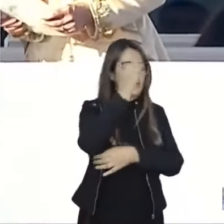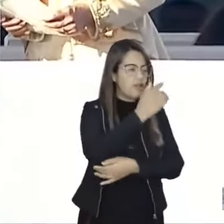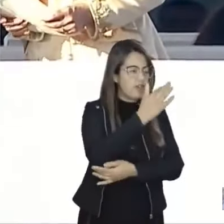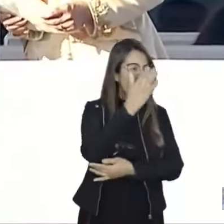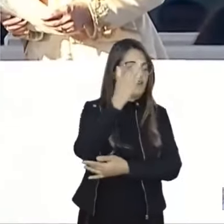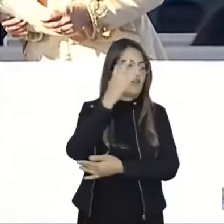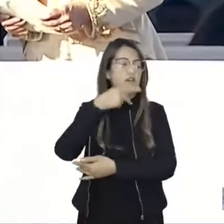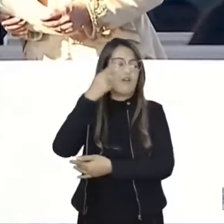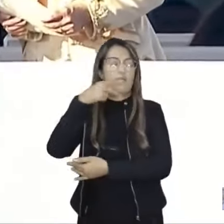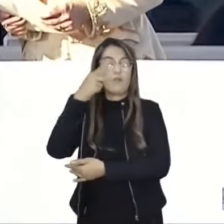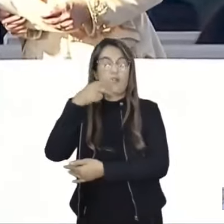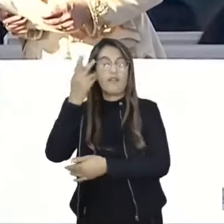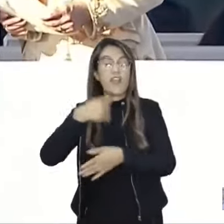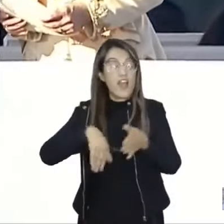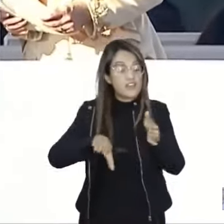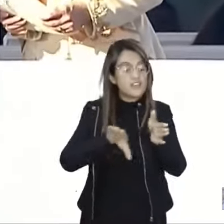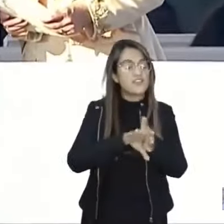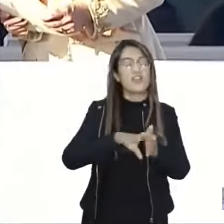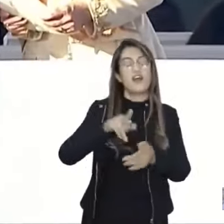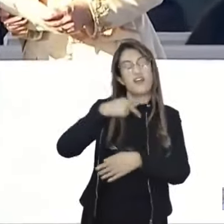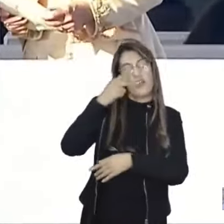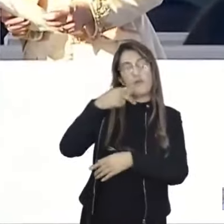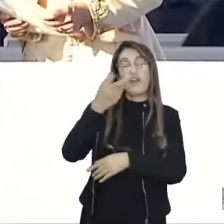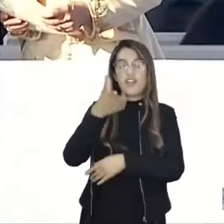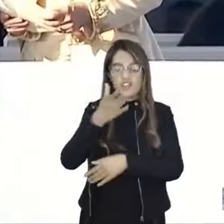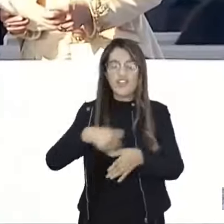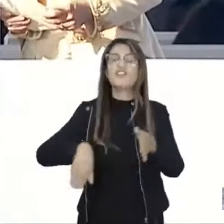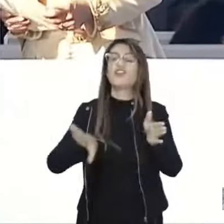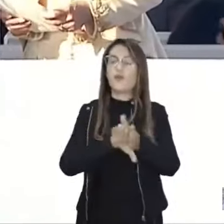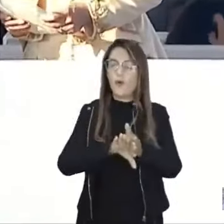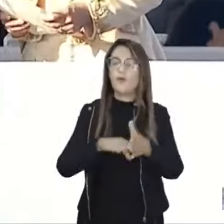a primavera já chegou.